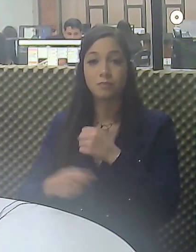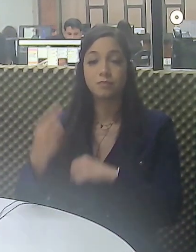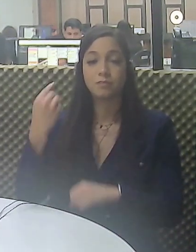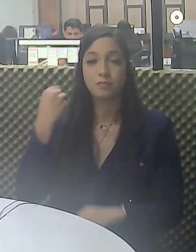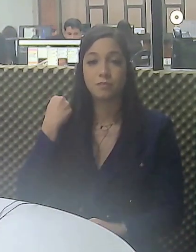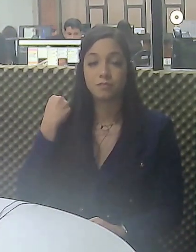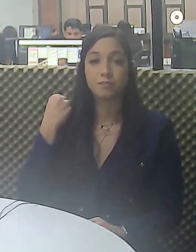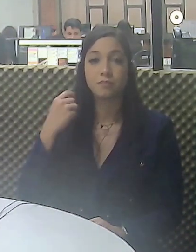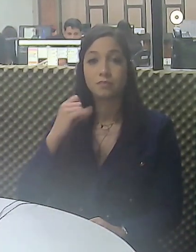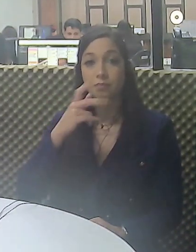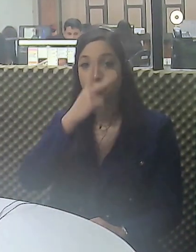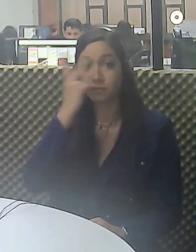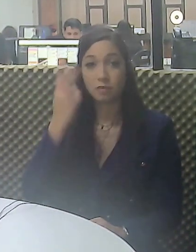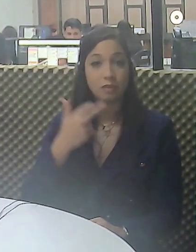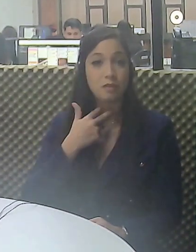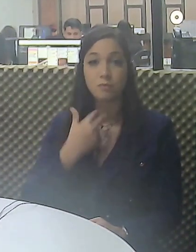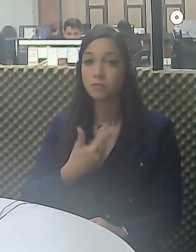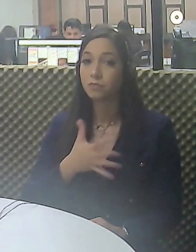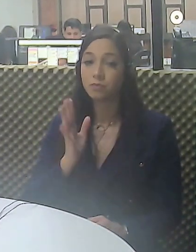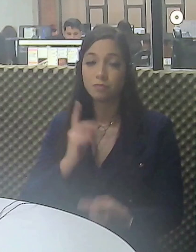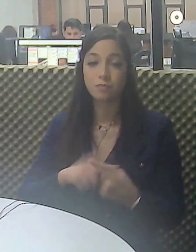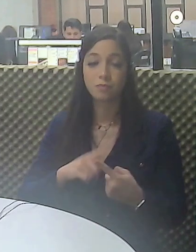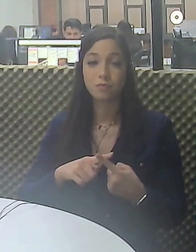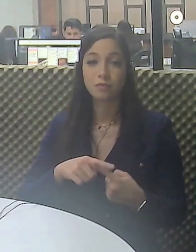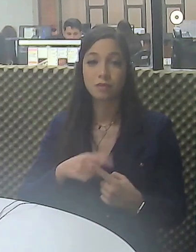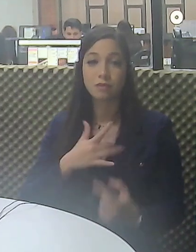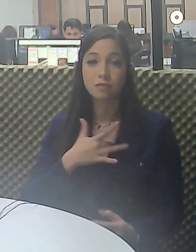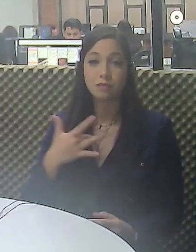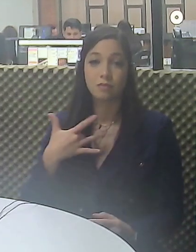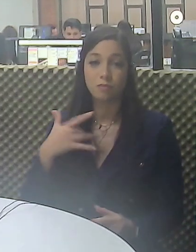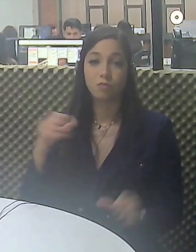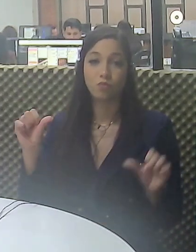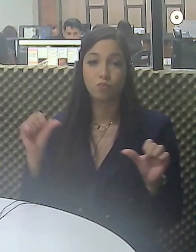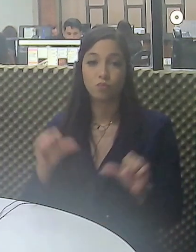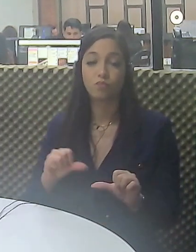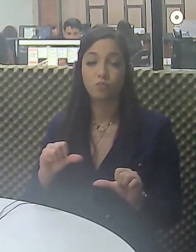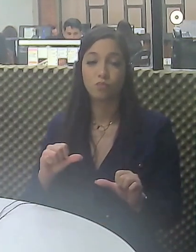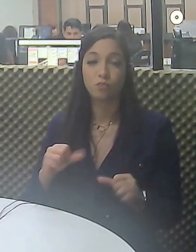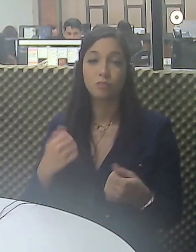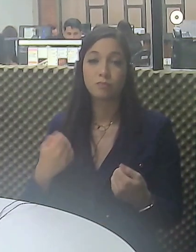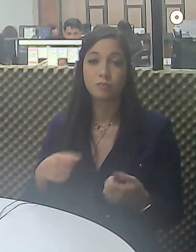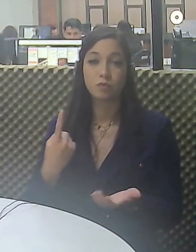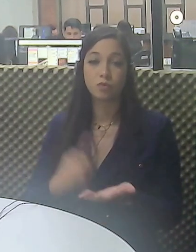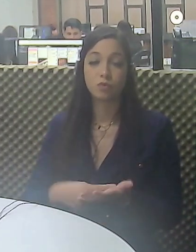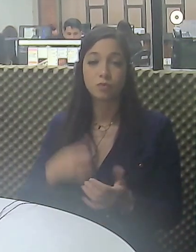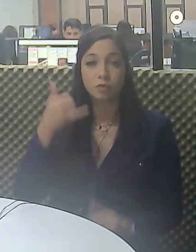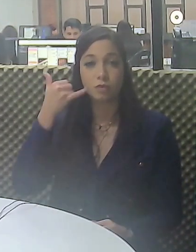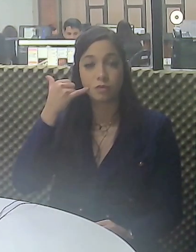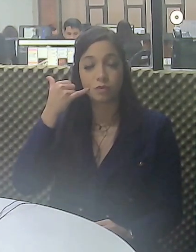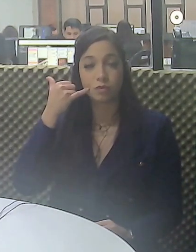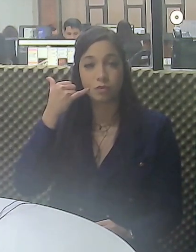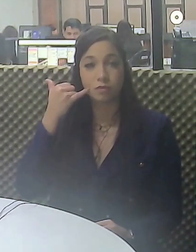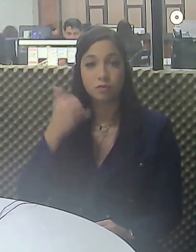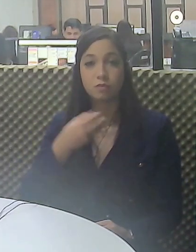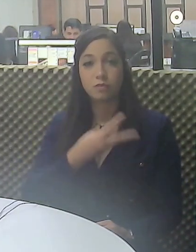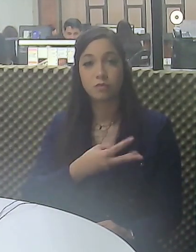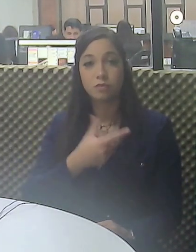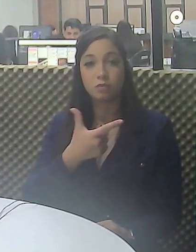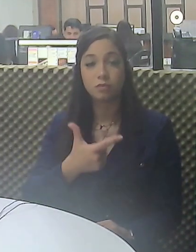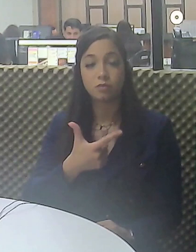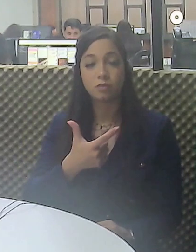ano. Se a pessoa não puder comparecer até a sede do IPREMO por razões de saúde, é necessário entrar em contato pelo